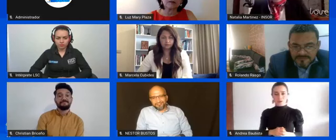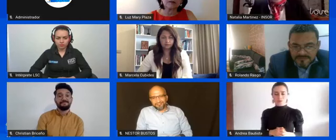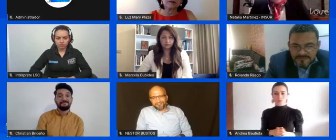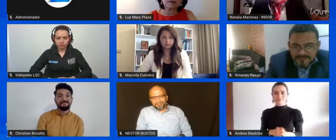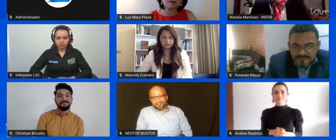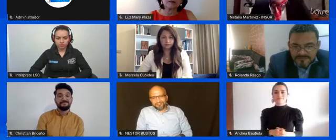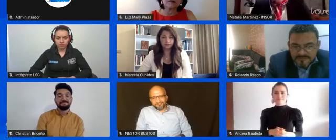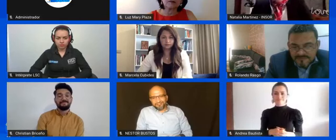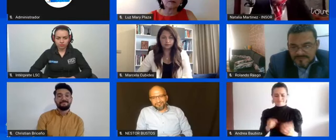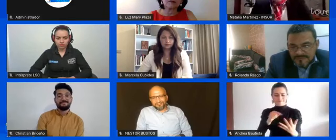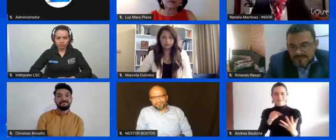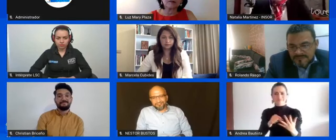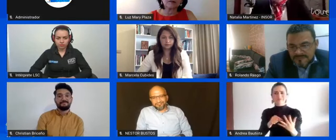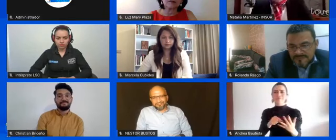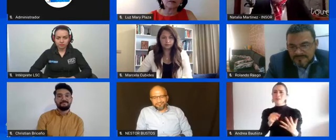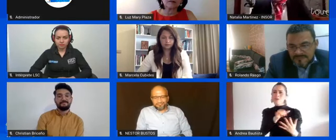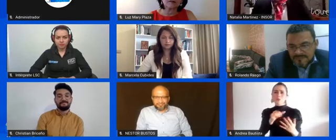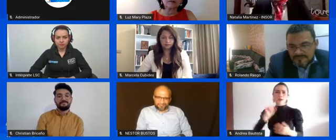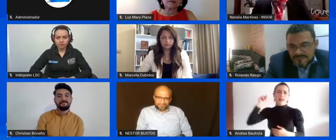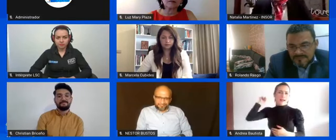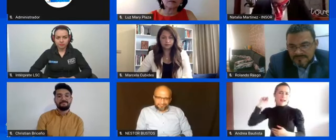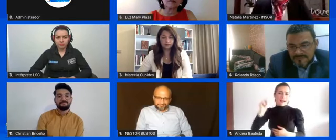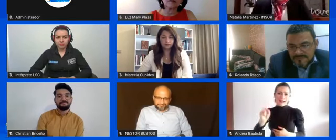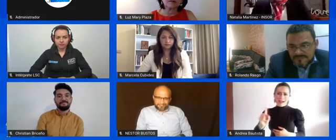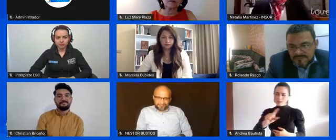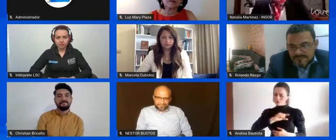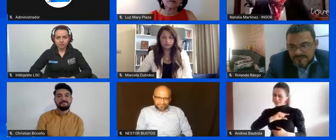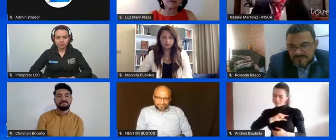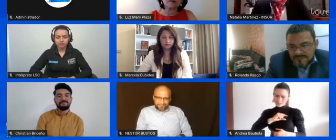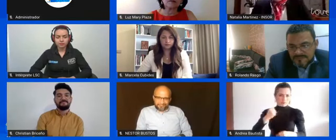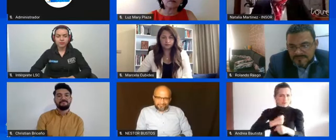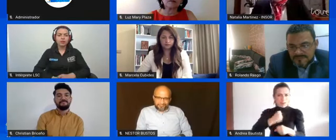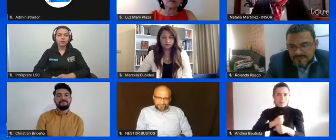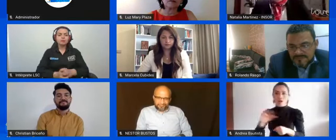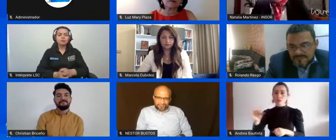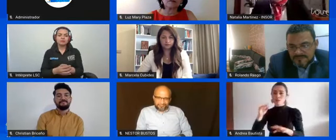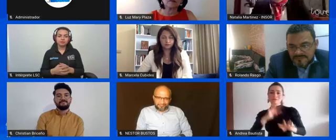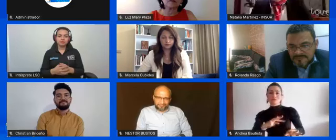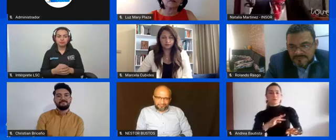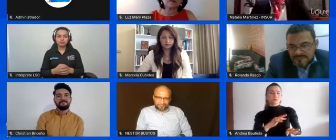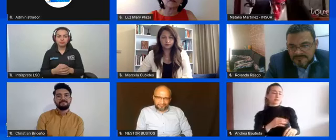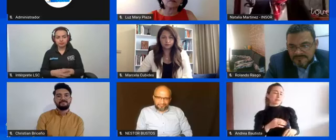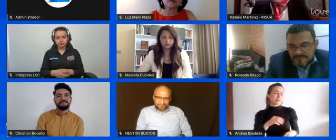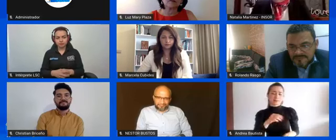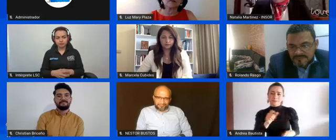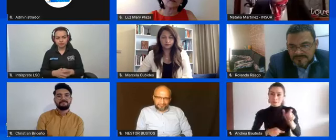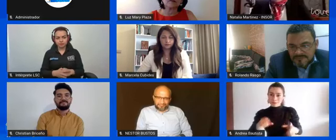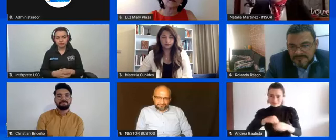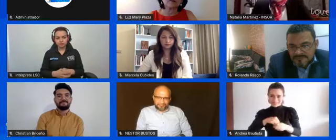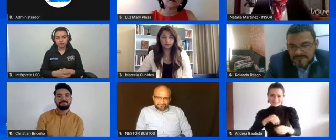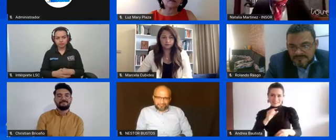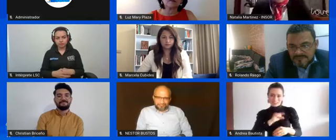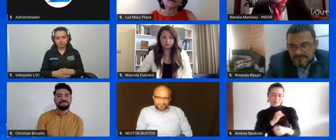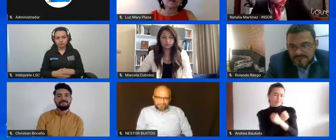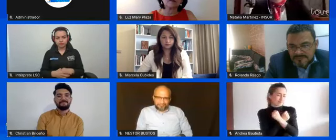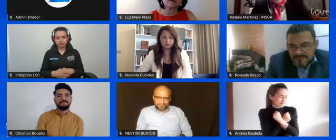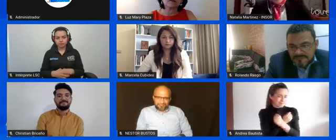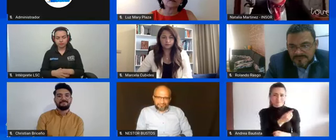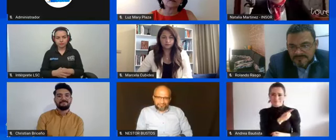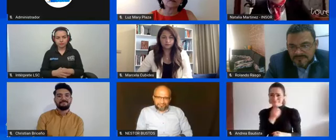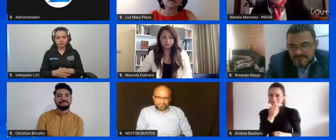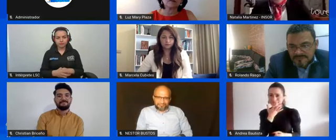han ganado un lugar en nuestros corazones y en el equipo de trabajo del instituto. Y finalmente, nos acompaña